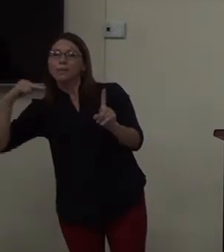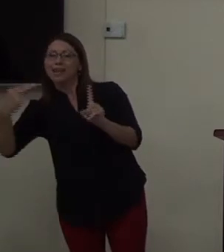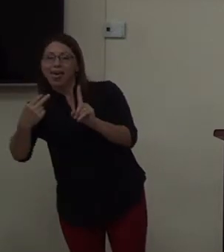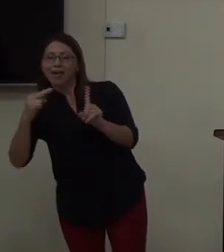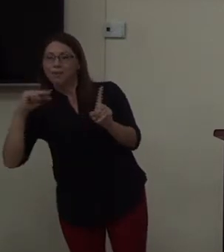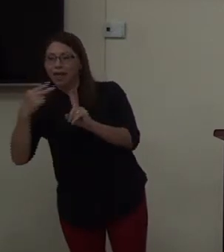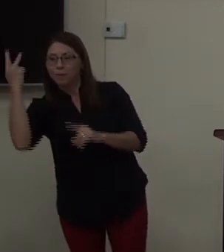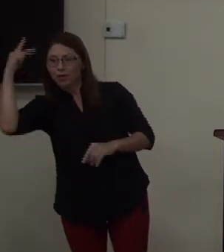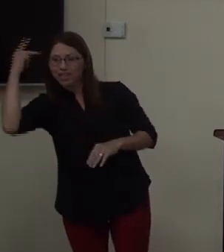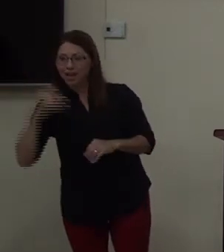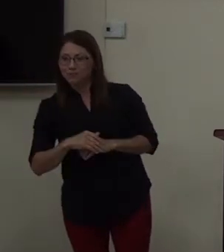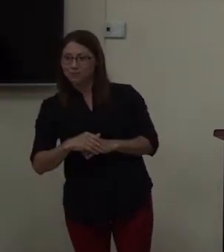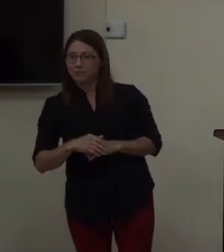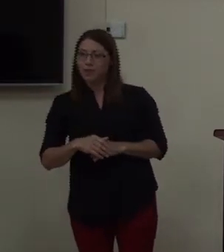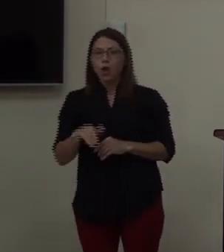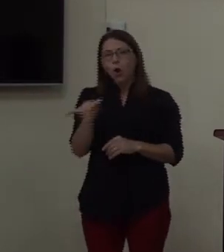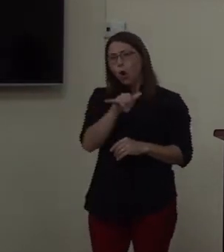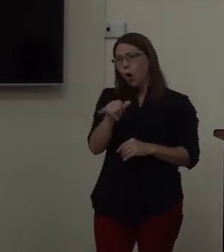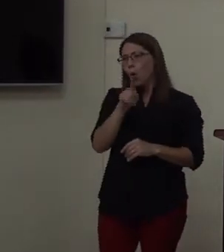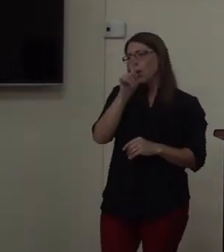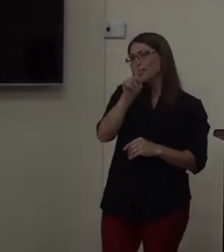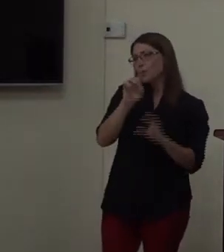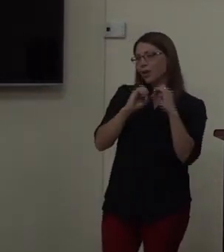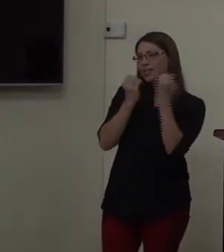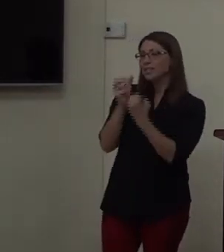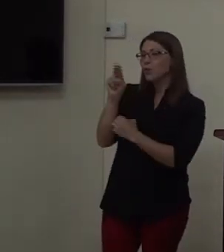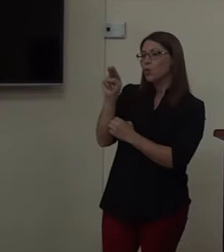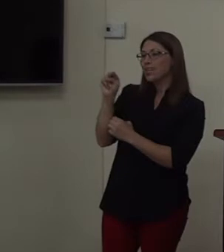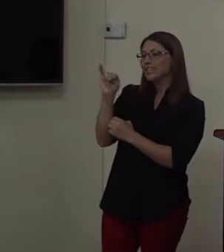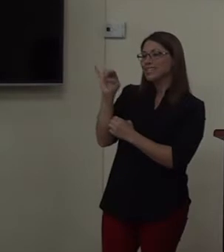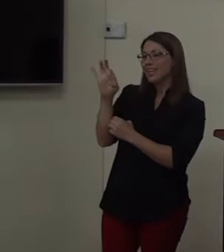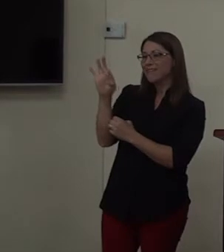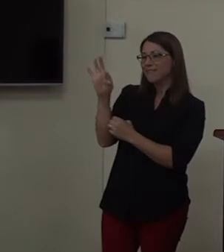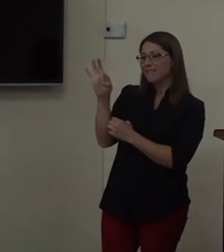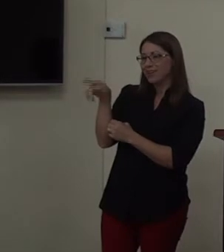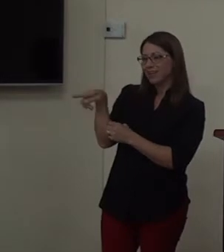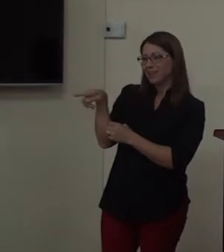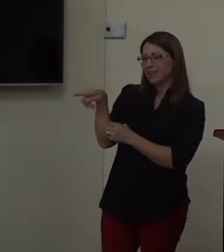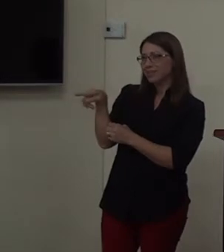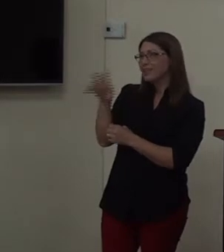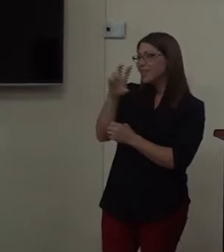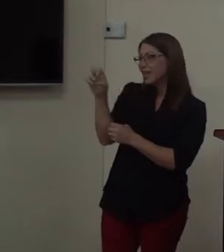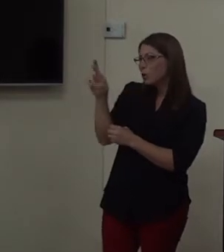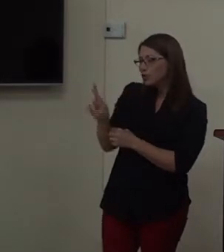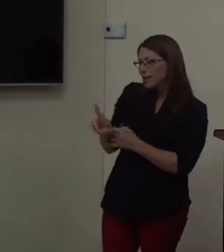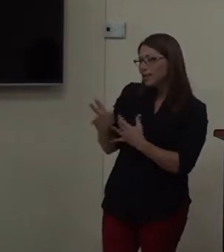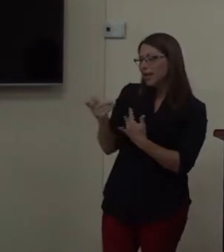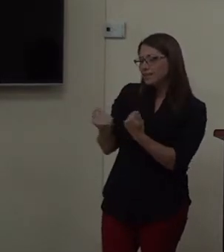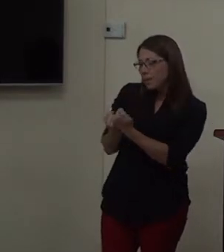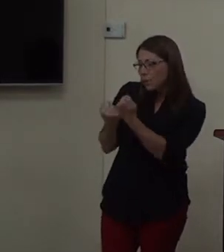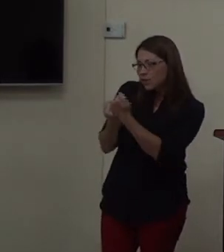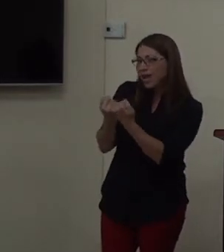mirada, la mirada política. O sea, como es una organización que es UNICEF, que Costa Rica está haciendo, en dado caso apoyando